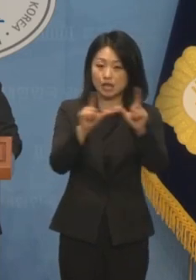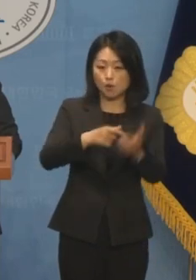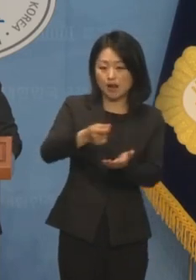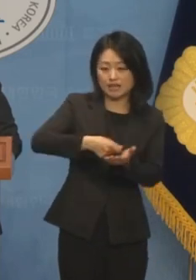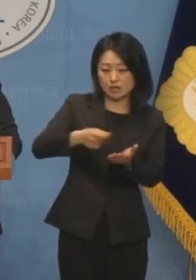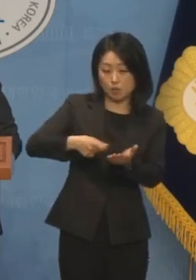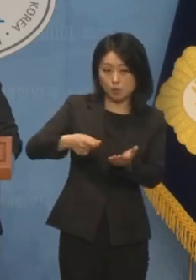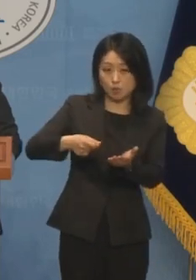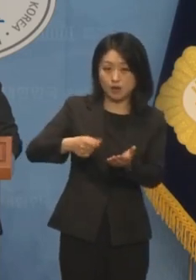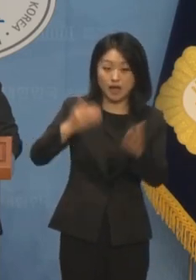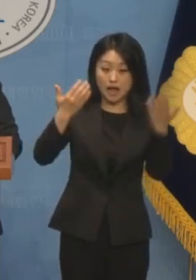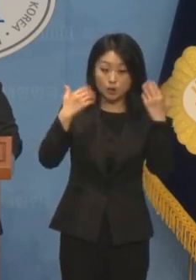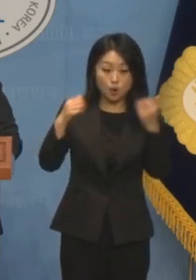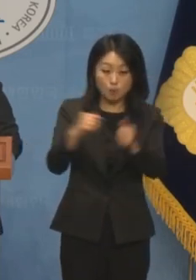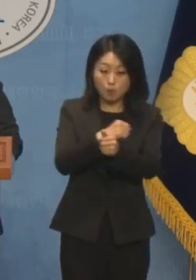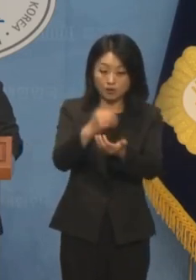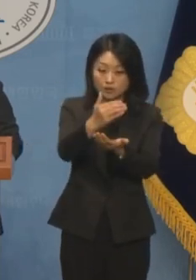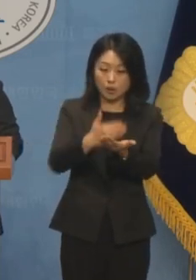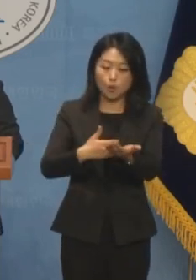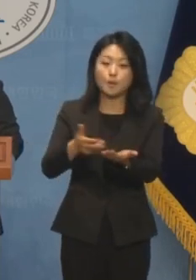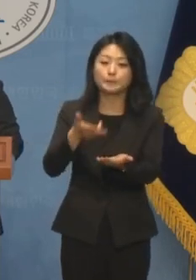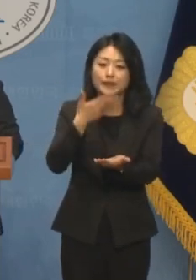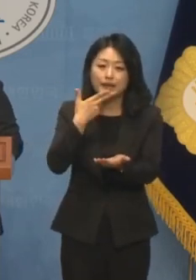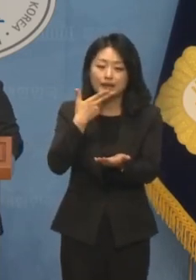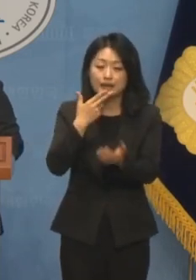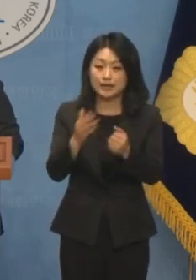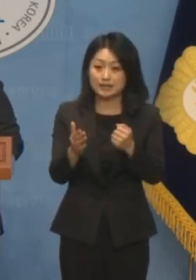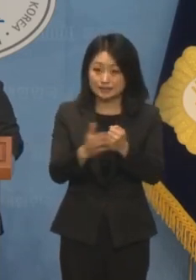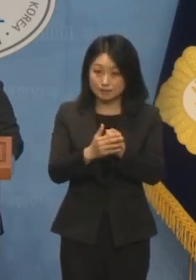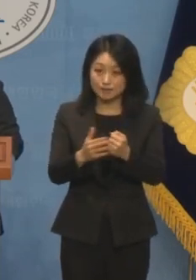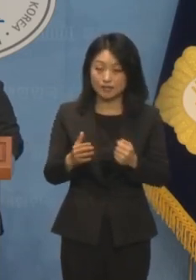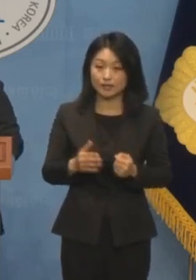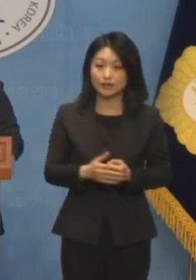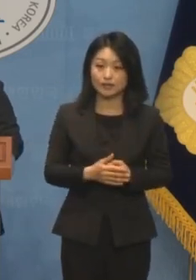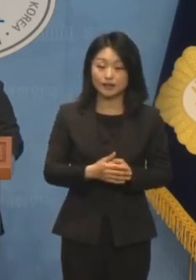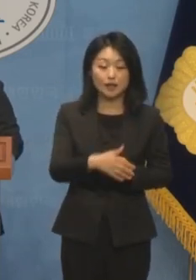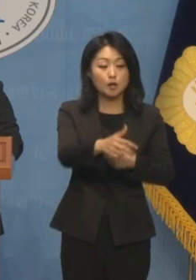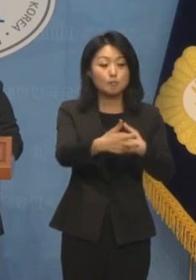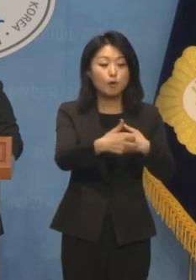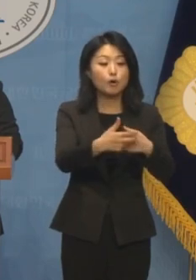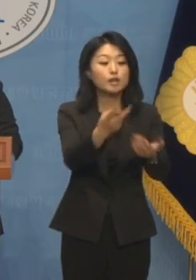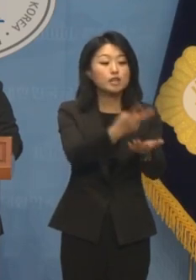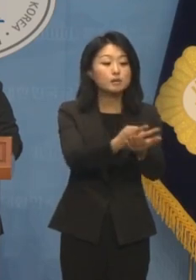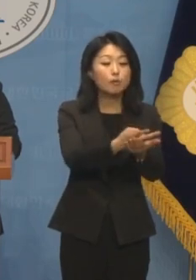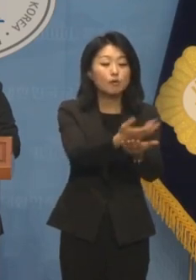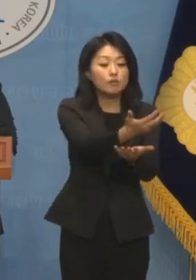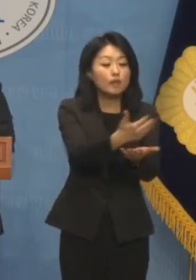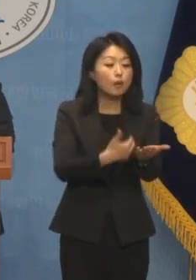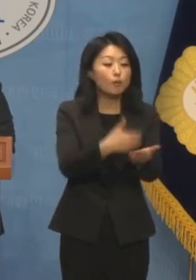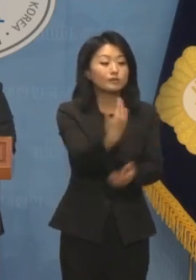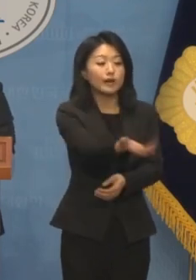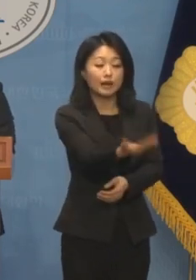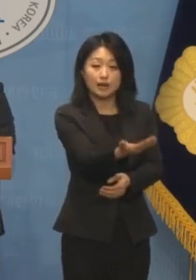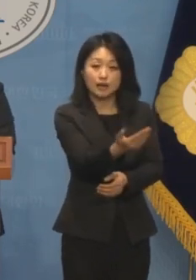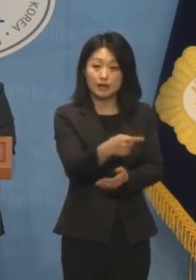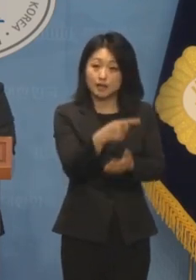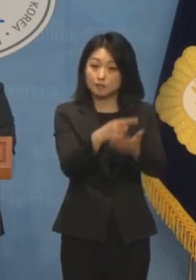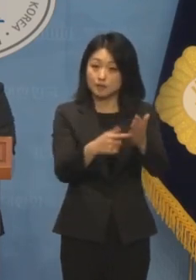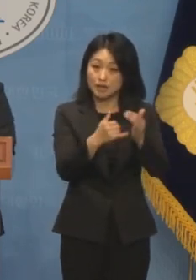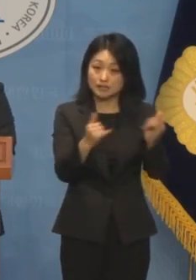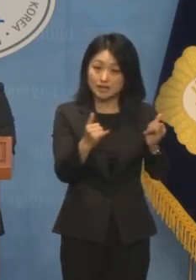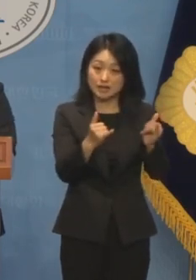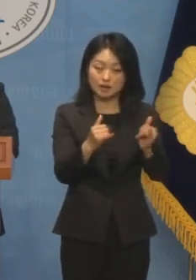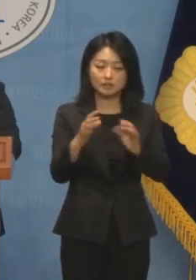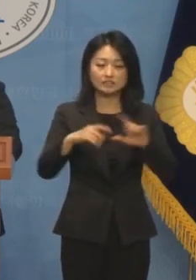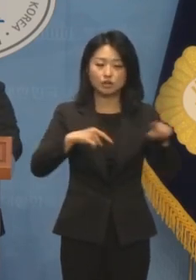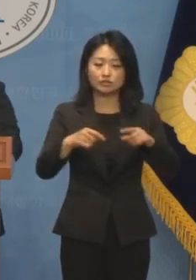생활기록부에는 학교폭력에 대한 언급이 없다며 상해 진단서를 달라고 해야 한다고 주장하거나 피해자들의 증언은